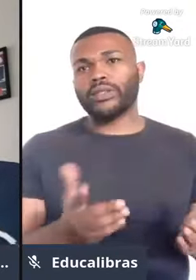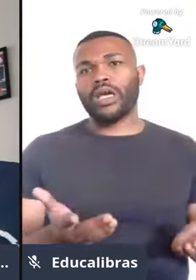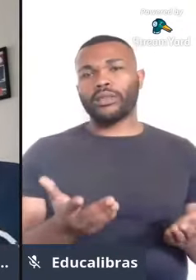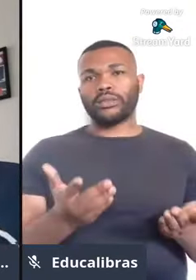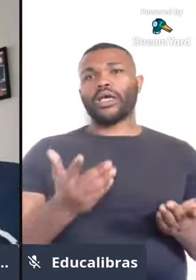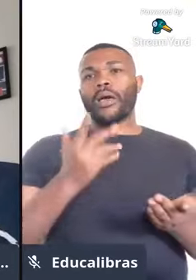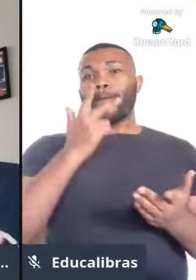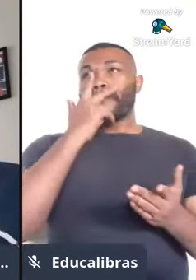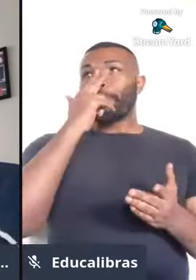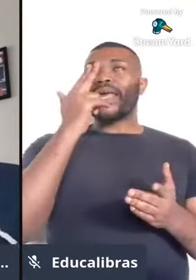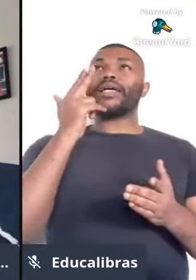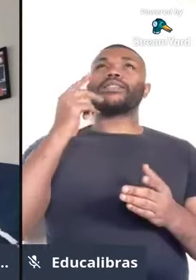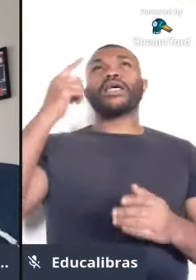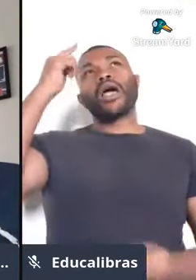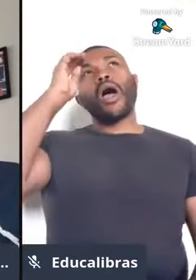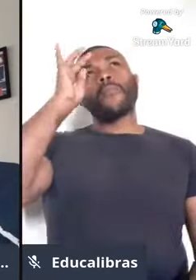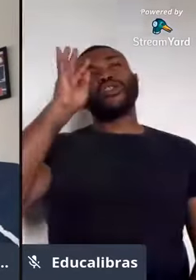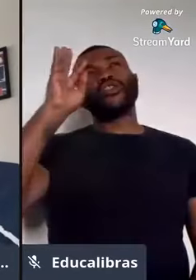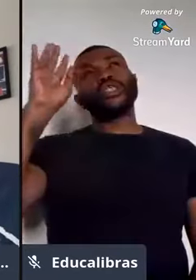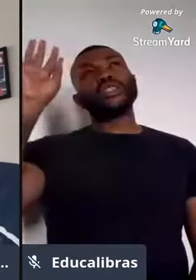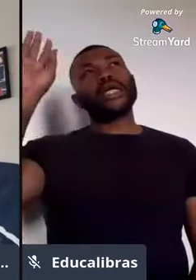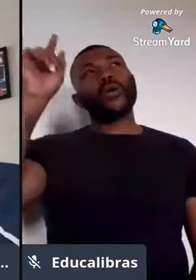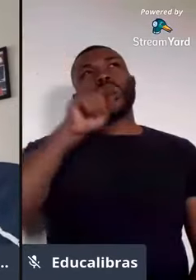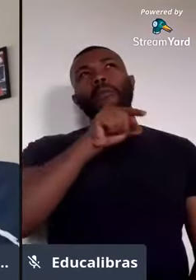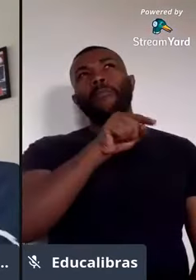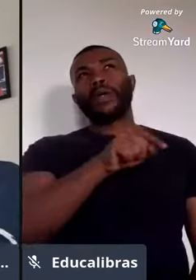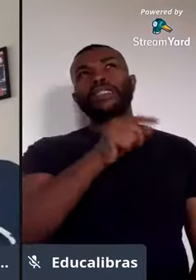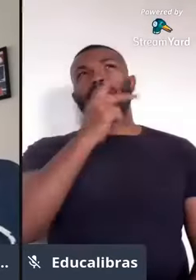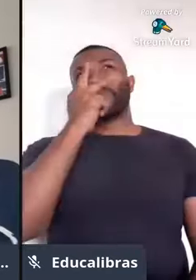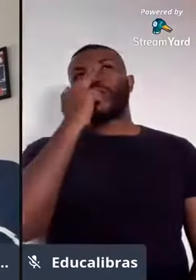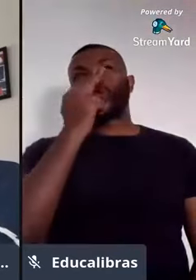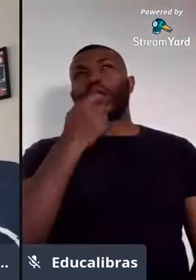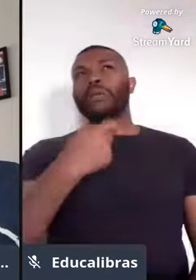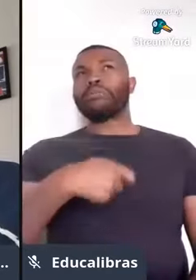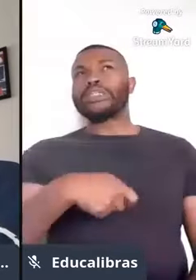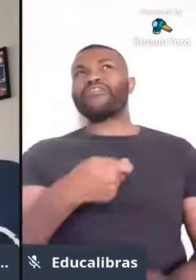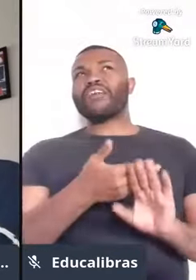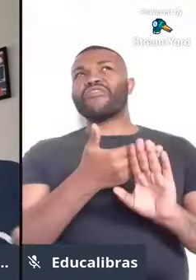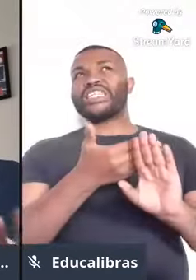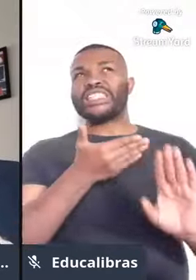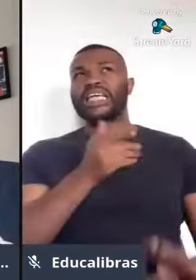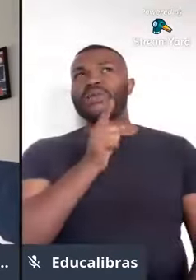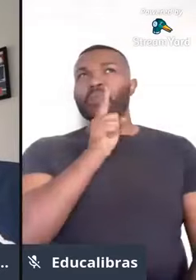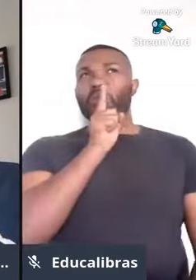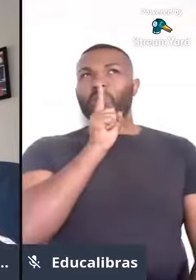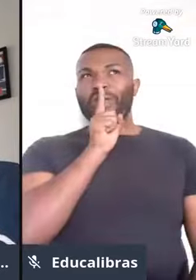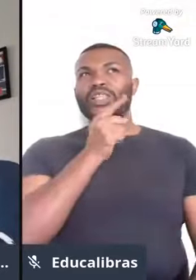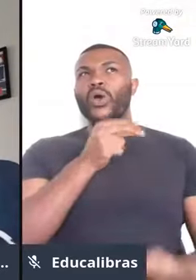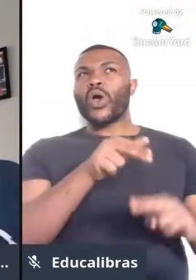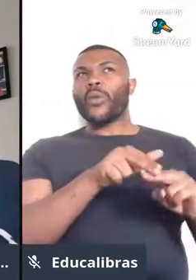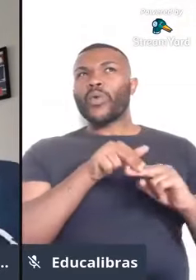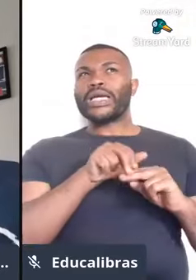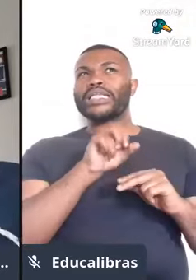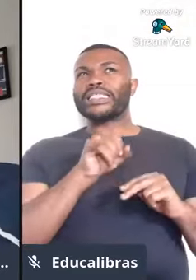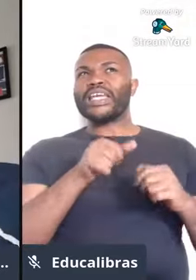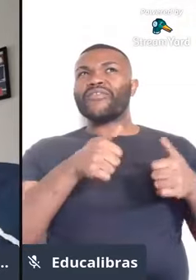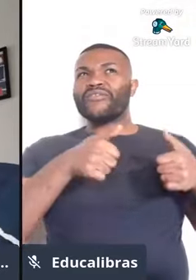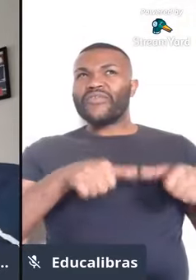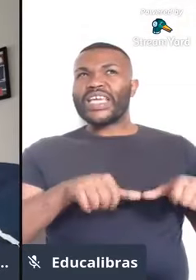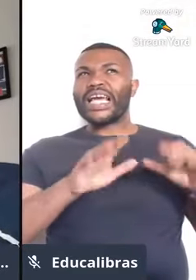imaginária, que é aquele cara que tem que ficar lá quietinho, que vai te dar trabalho para subir a escada,